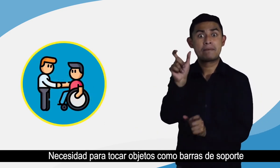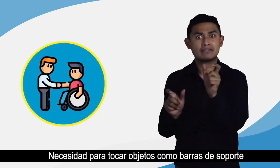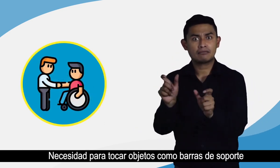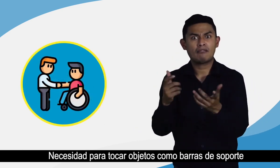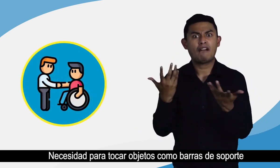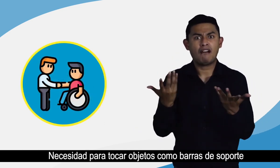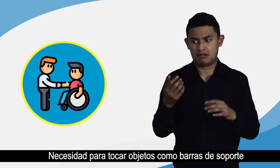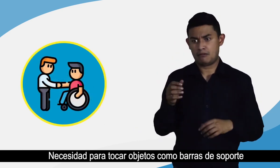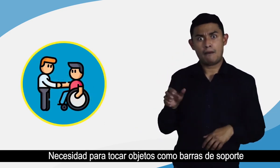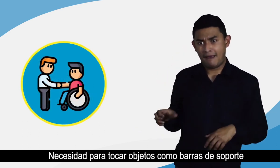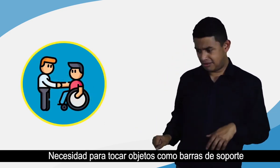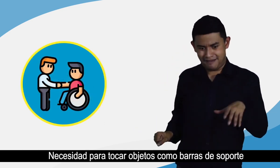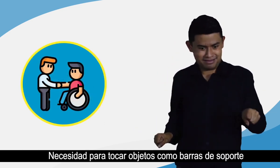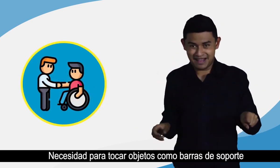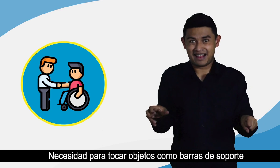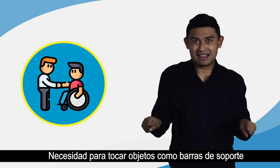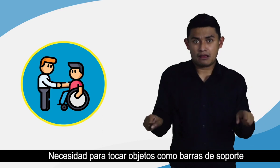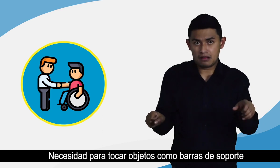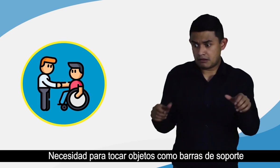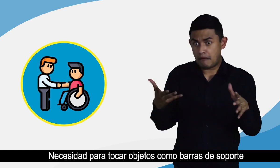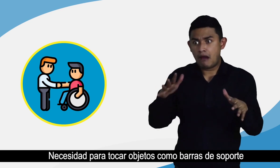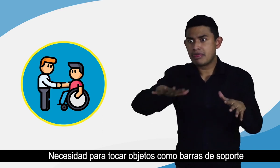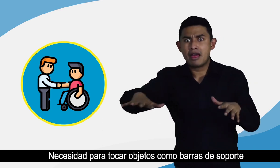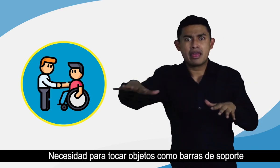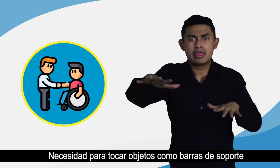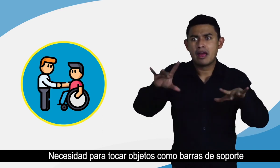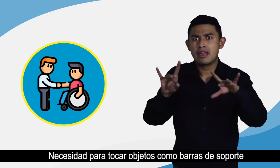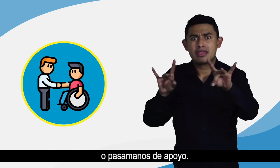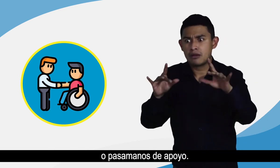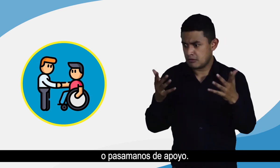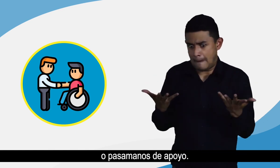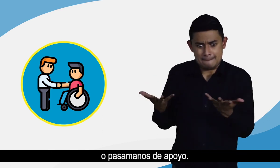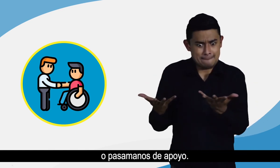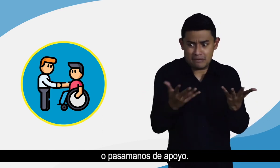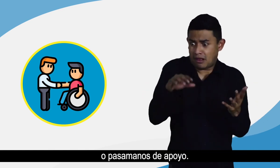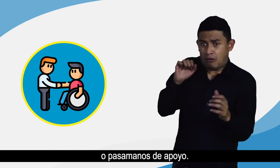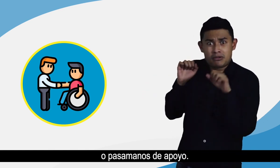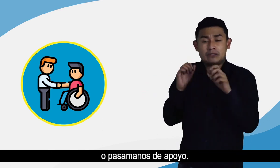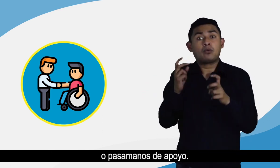Necesidad para tocar objetos como barras de soporte o pasamanos de apoyo.